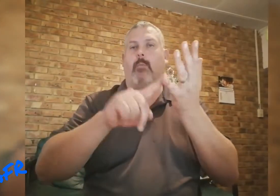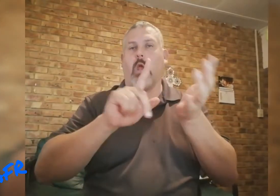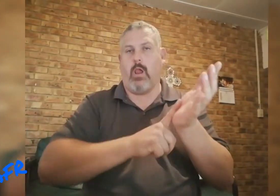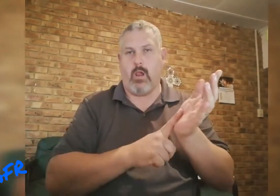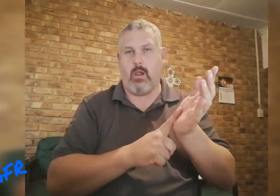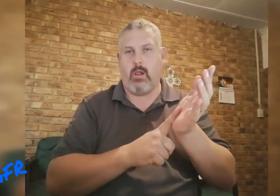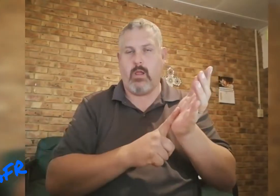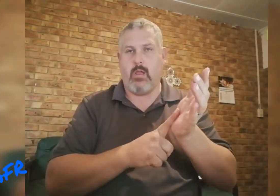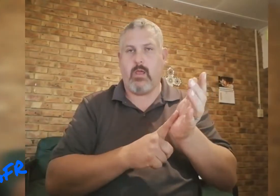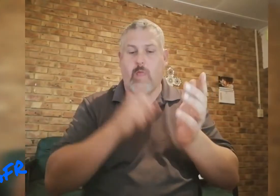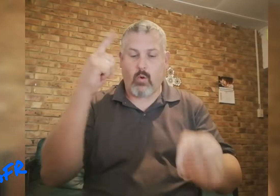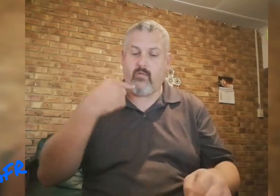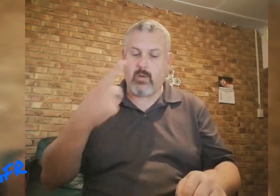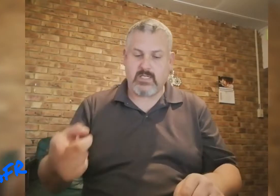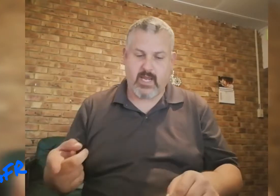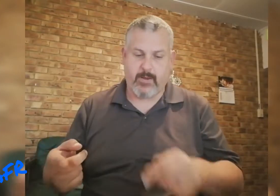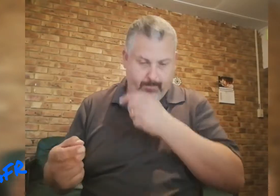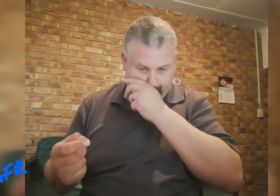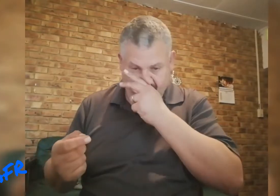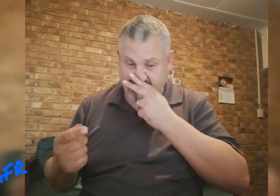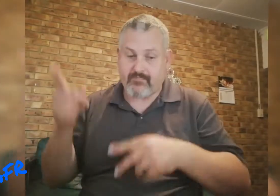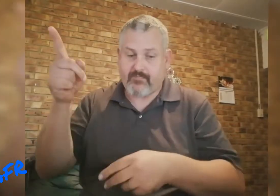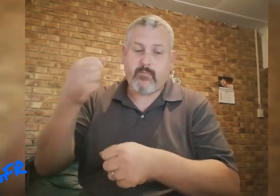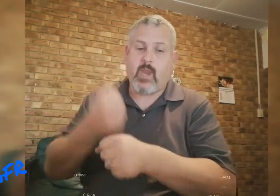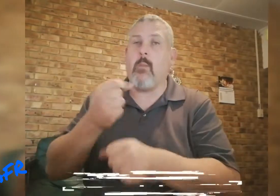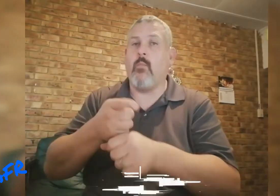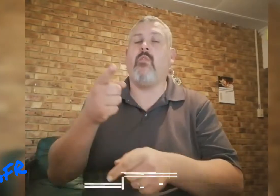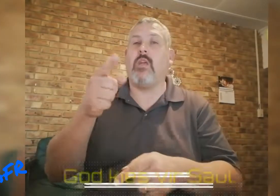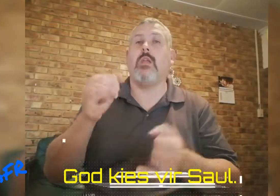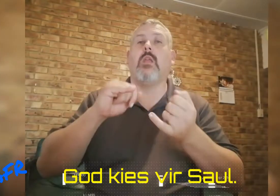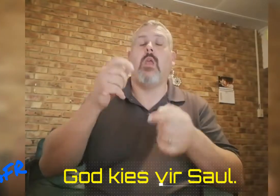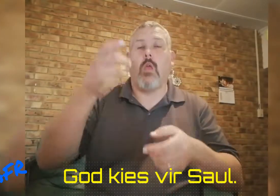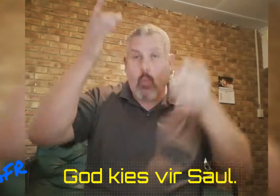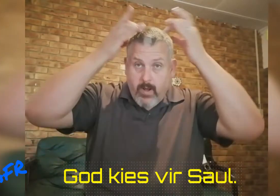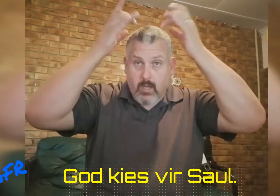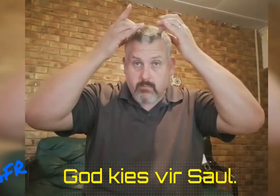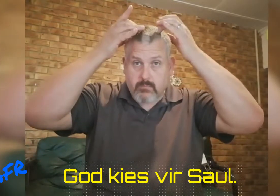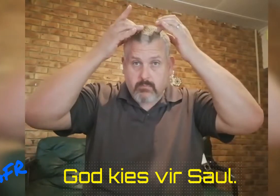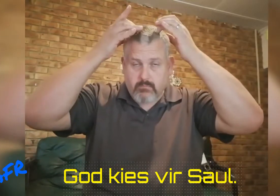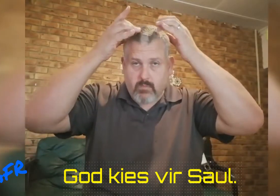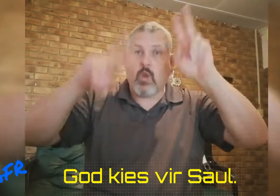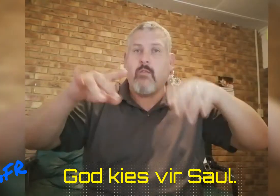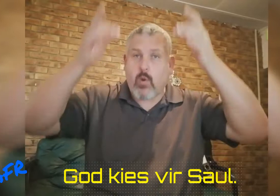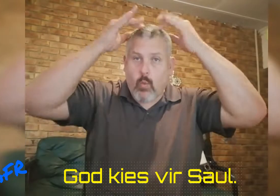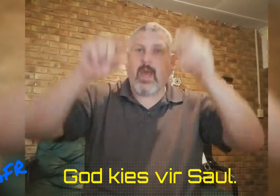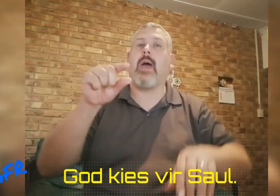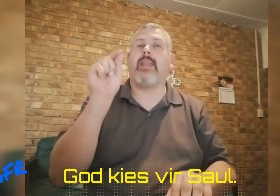Samuel. Het God vir ons gesê, hy moet vir koning, nuwe koning gaan